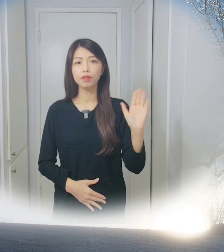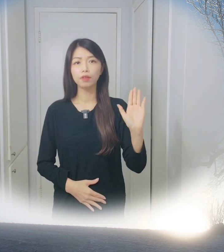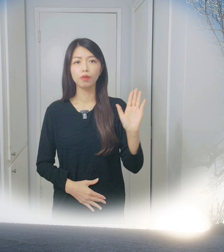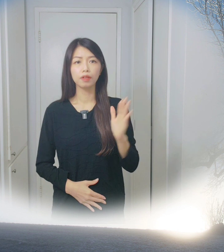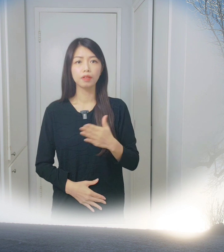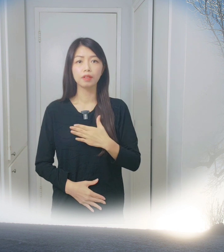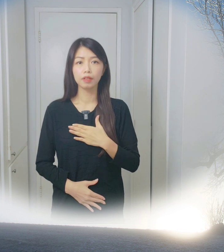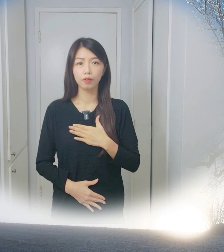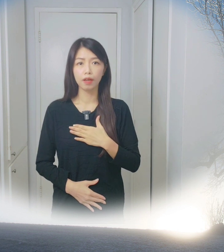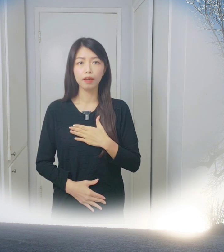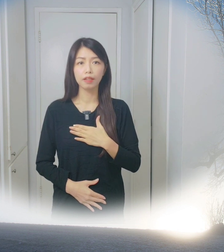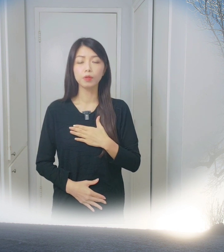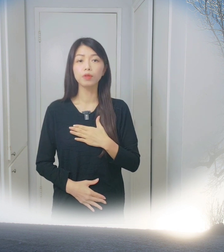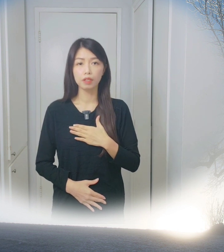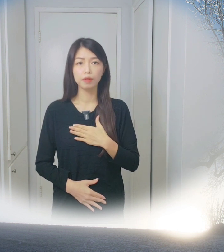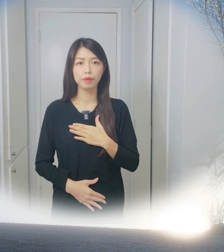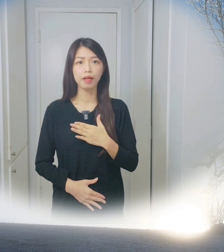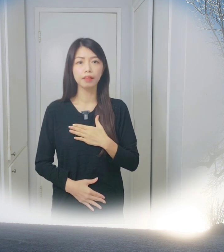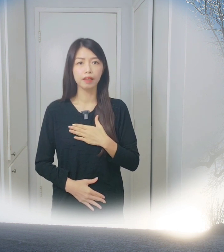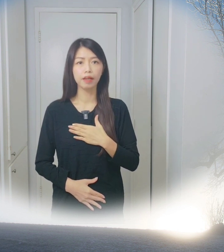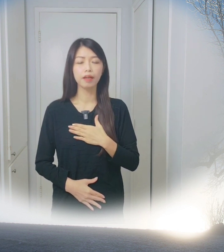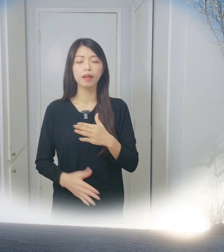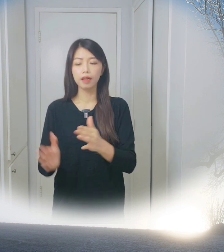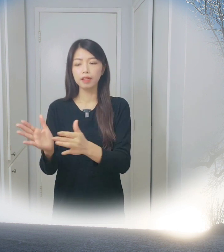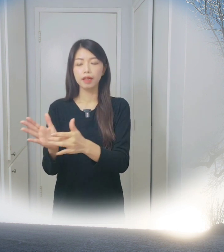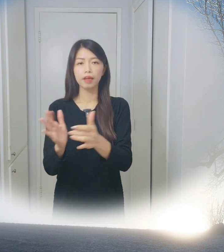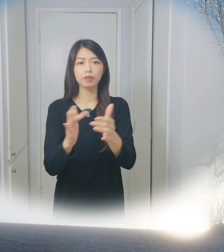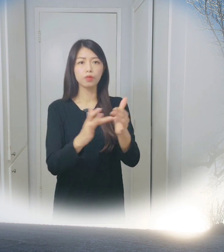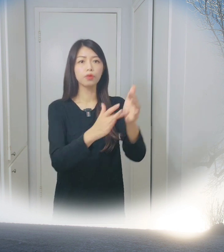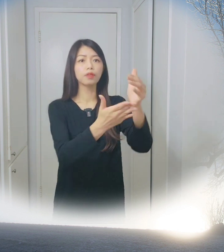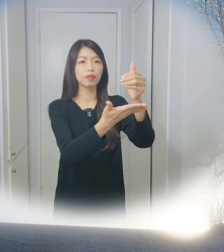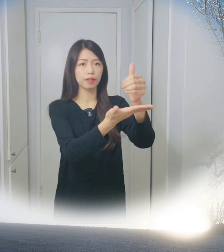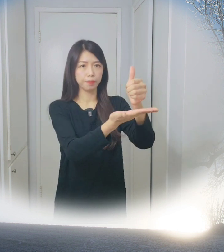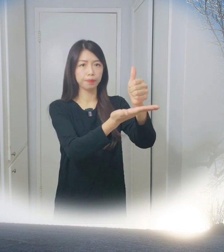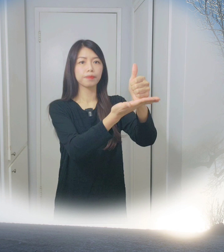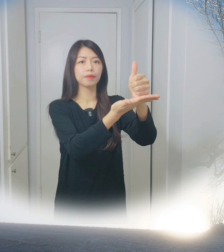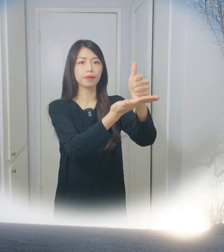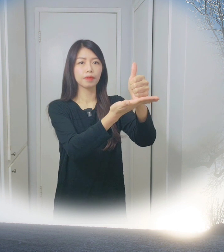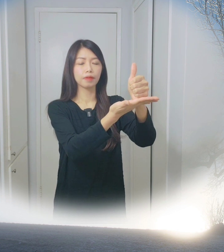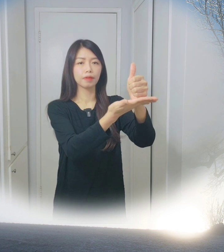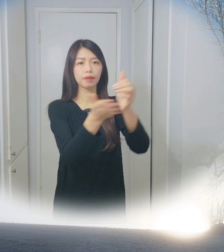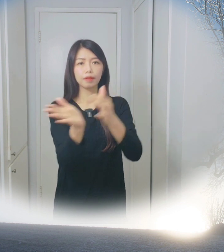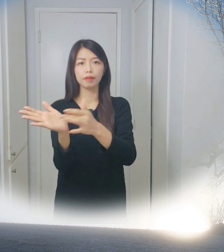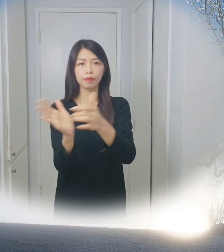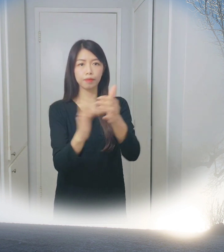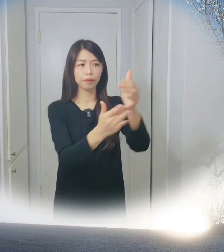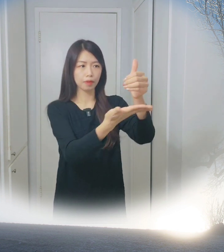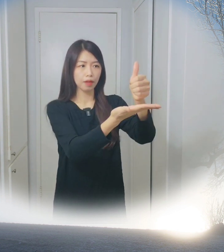나라고 하는 뜻의 수어는 이렇게 가슴에 손을 대시면 됩니다. 나의 예수님.